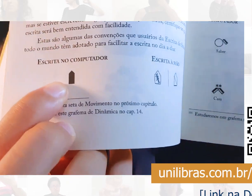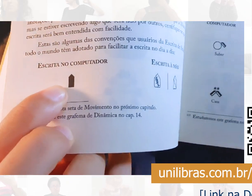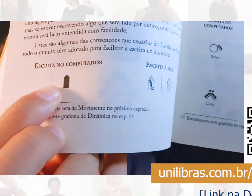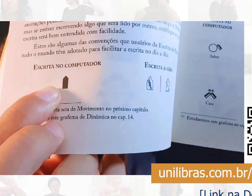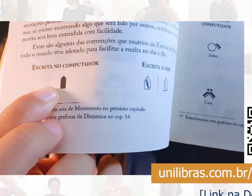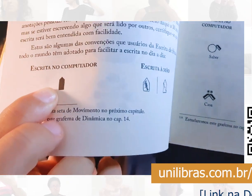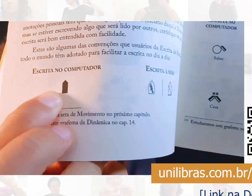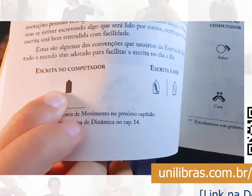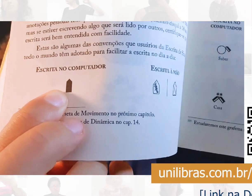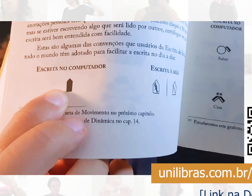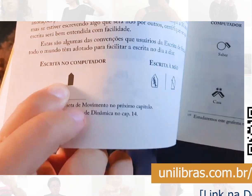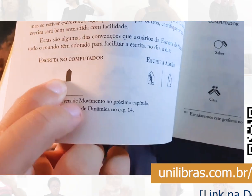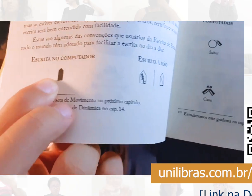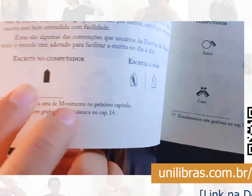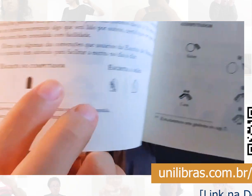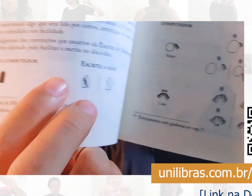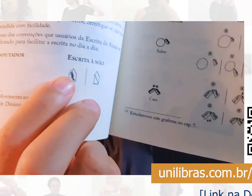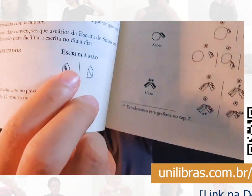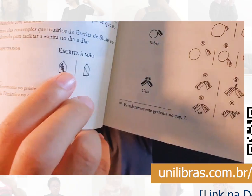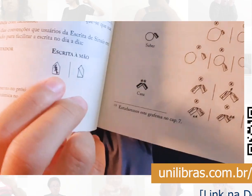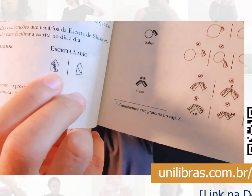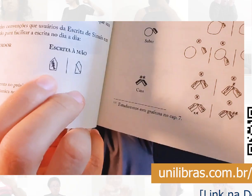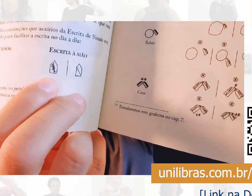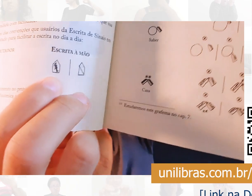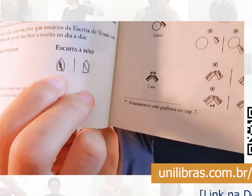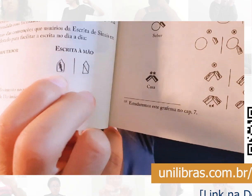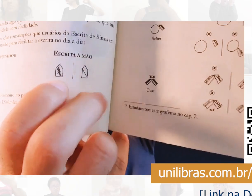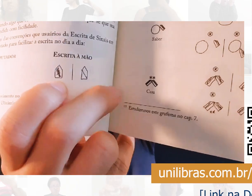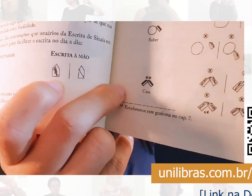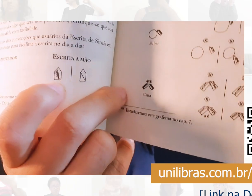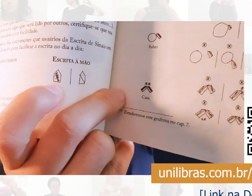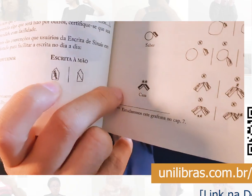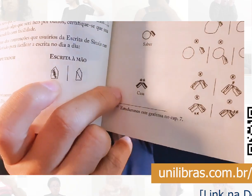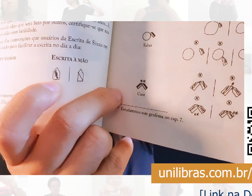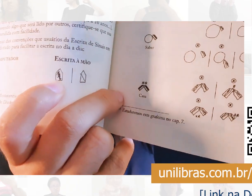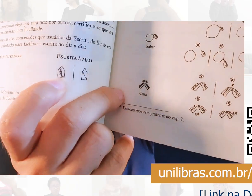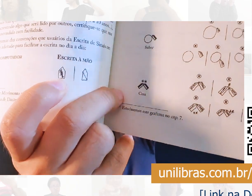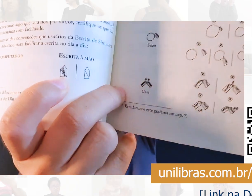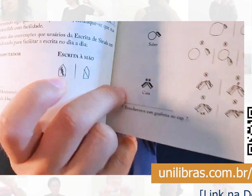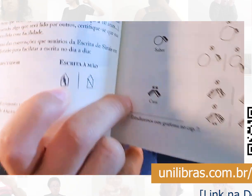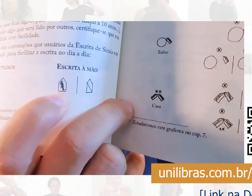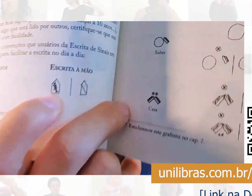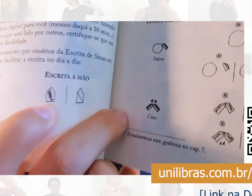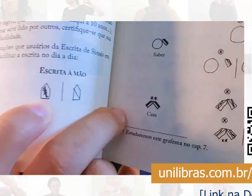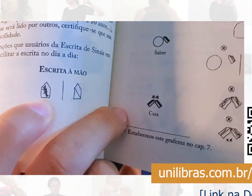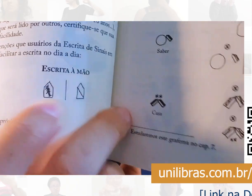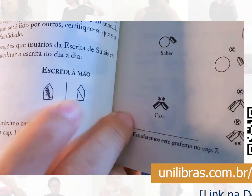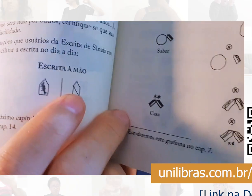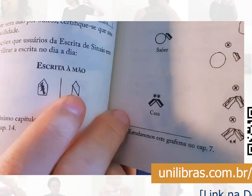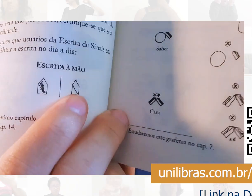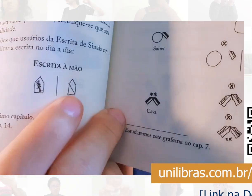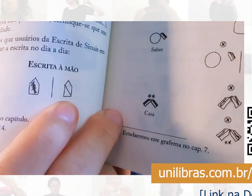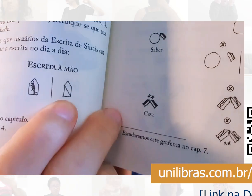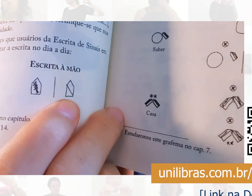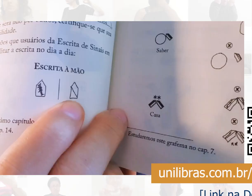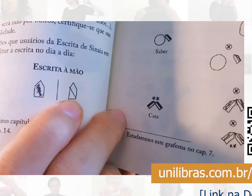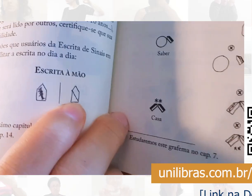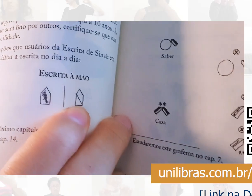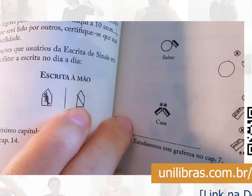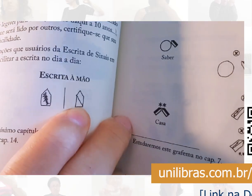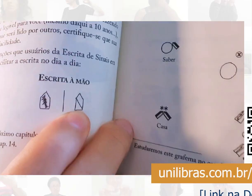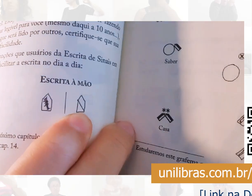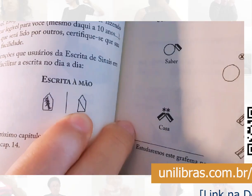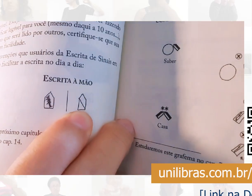símbolo, feito assim, que é pretinho, aqui, à mão, ele pode ser escrito dessa forma ou dessa forma